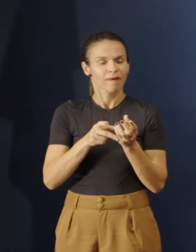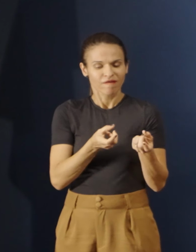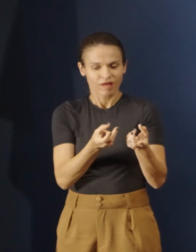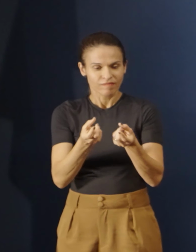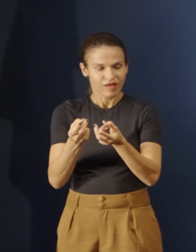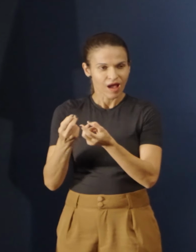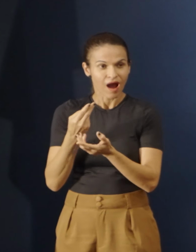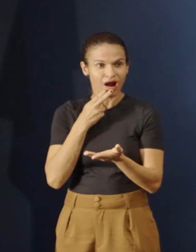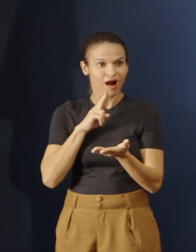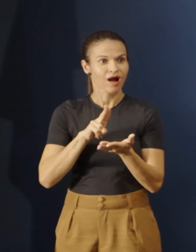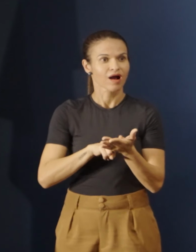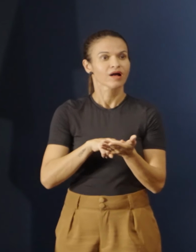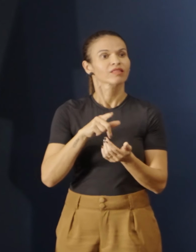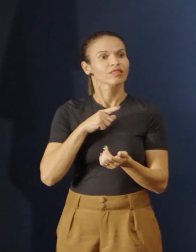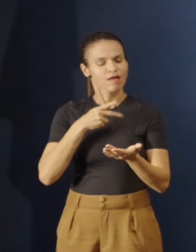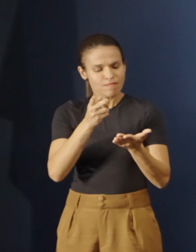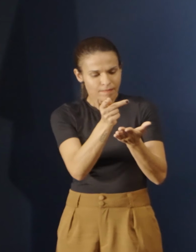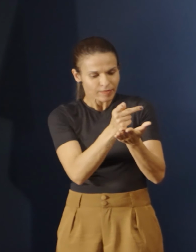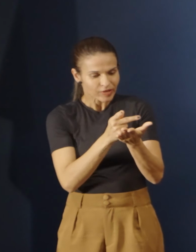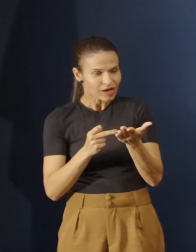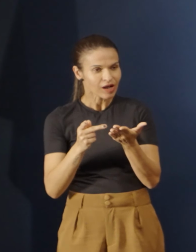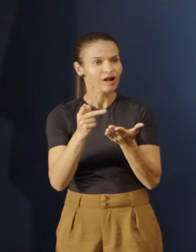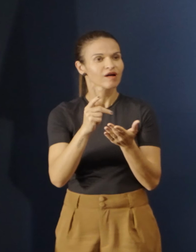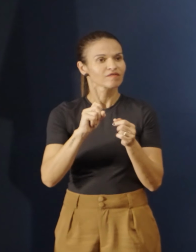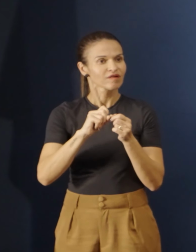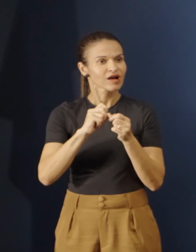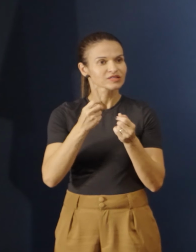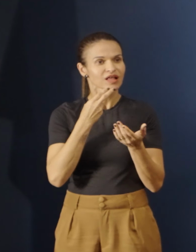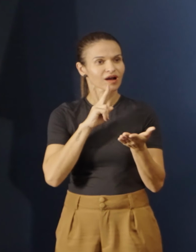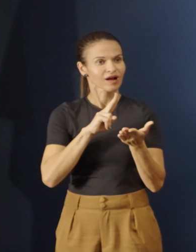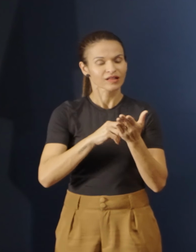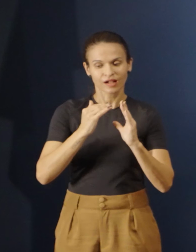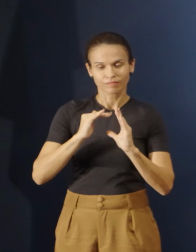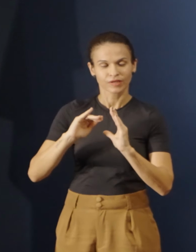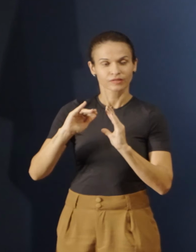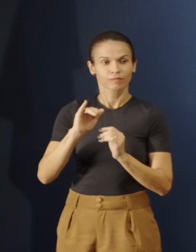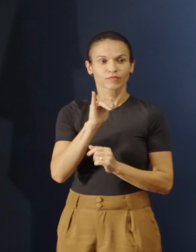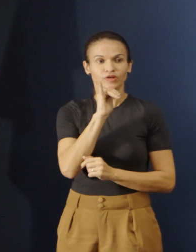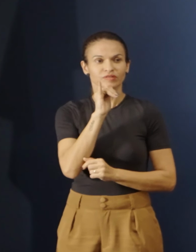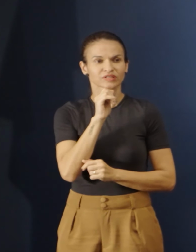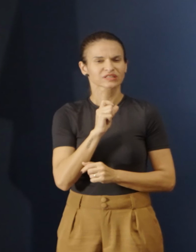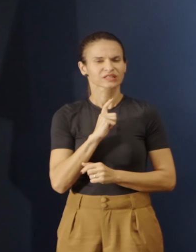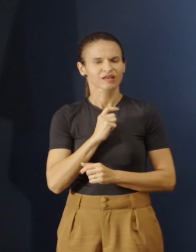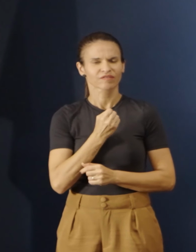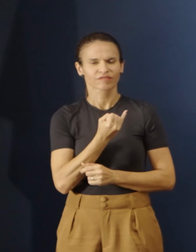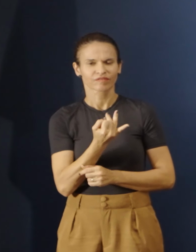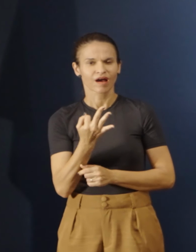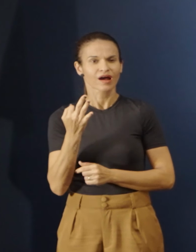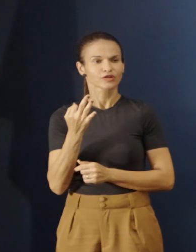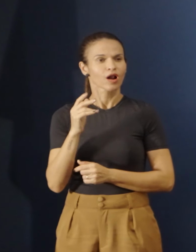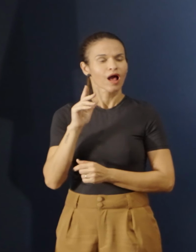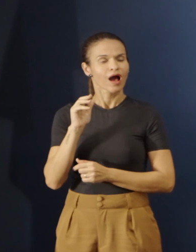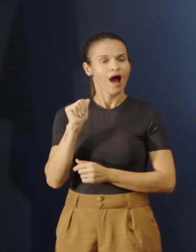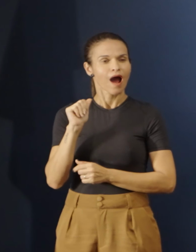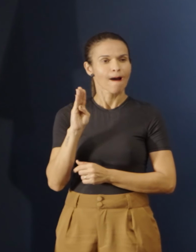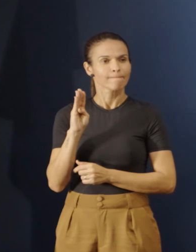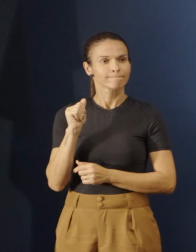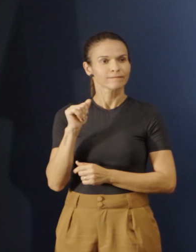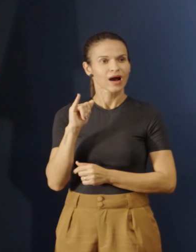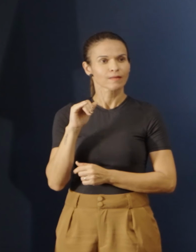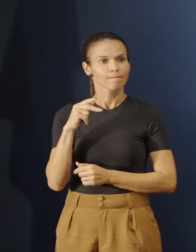da Tarsila tem uma pintura que a Tarsila faz na própria carta para quem ela manda. Por exemplo, tem vários croquis do Abaporu em cartas